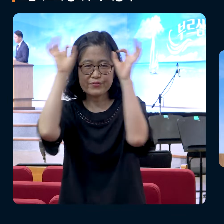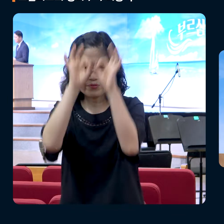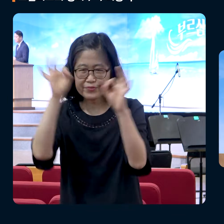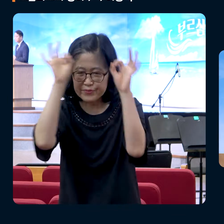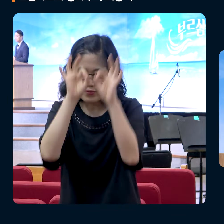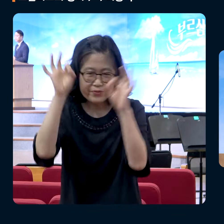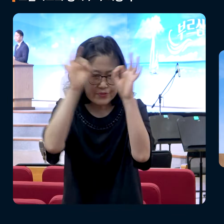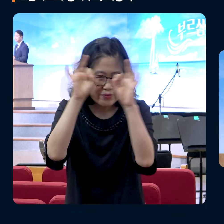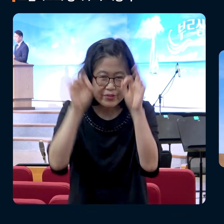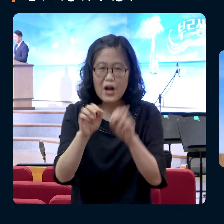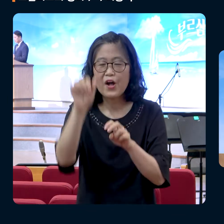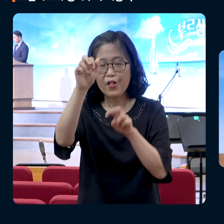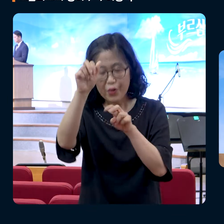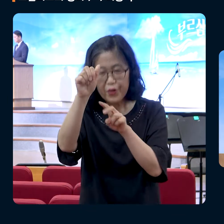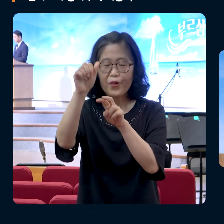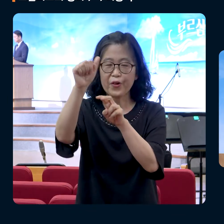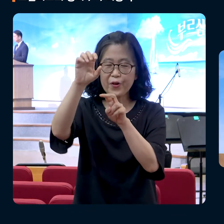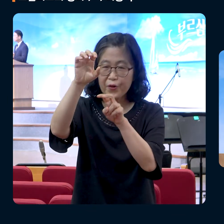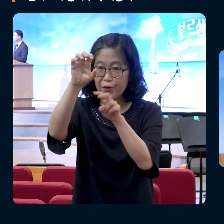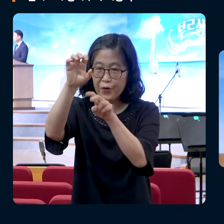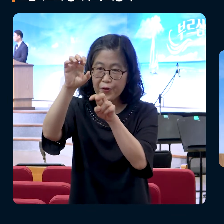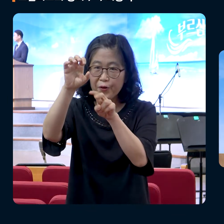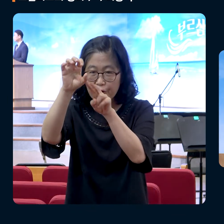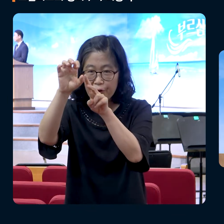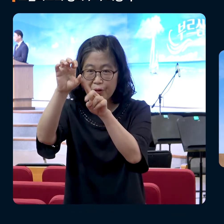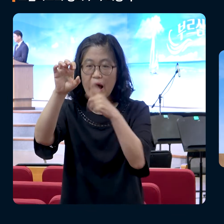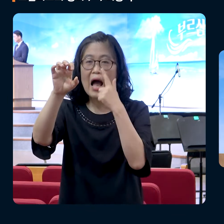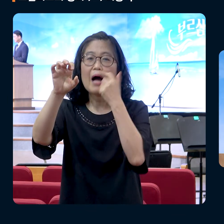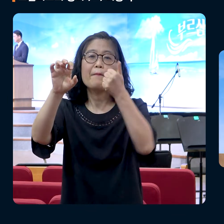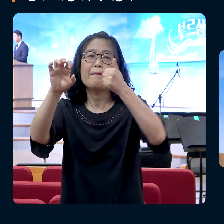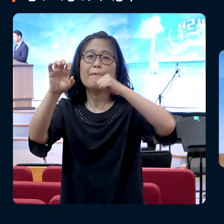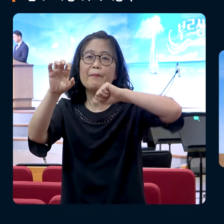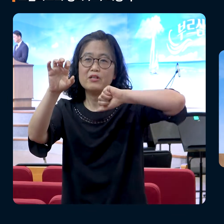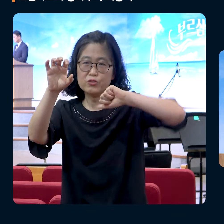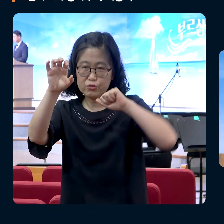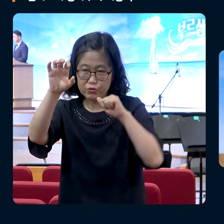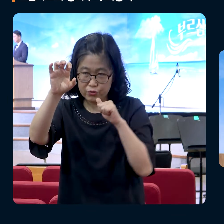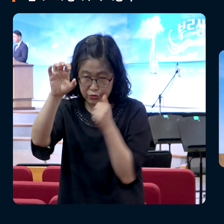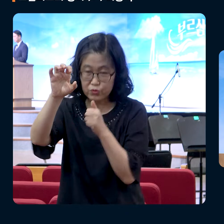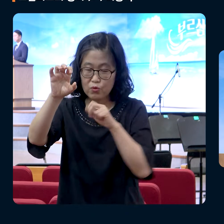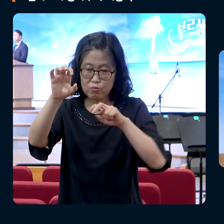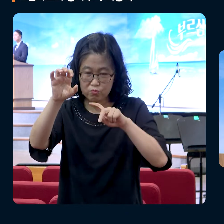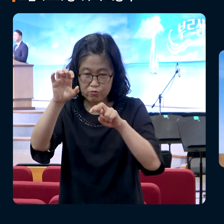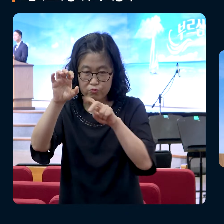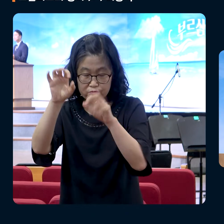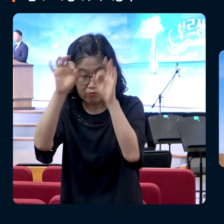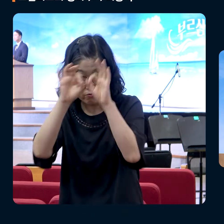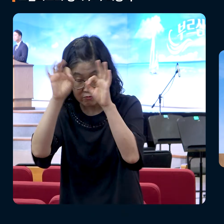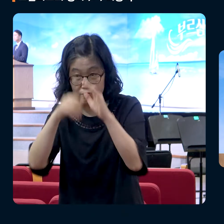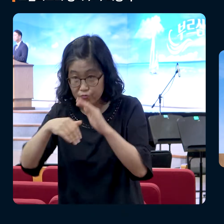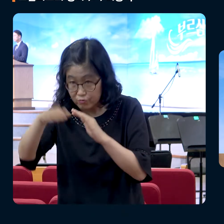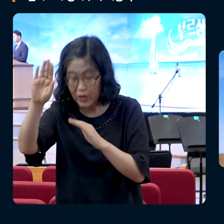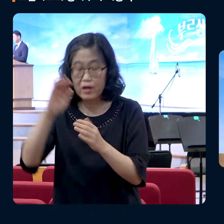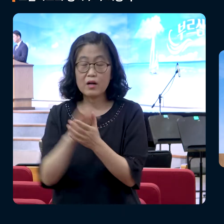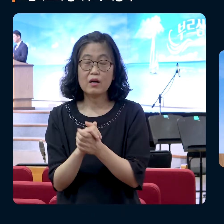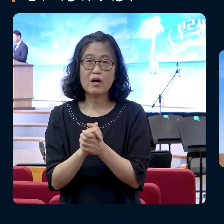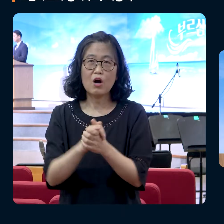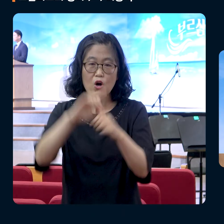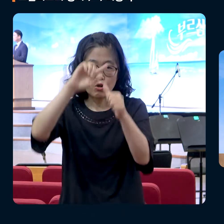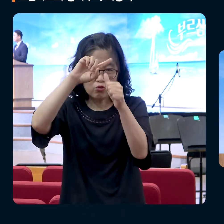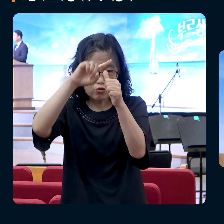되지요. 요셉은 아버지의 뜻에 순종하여 형들을 끝까지 찾으려 했고, 마침 우연히 만난 사람들을